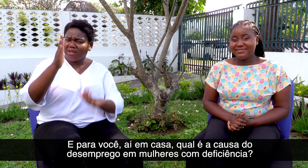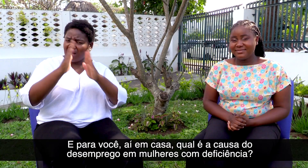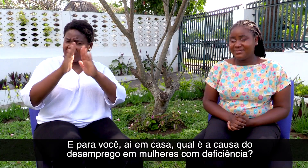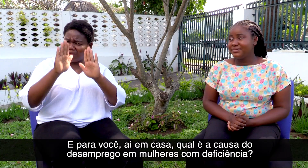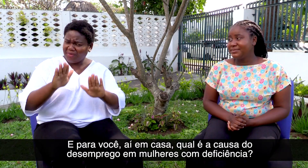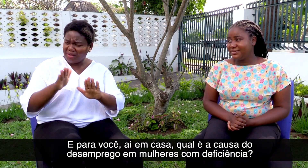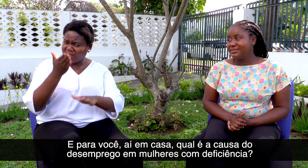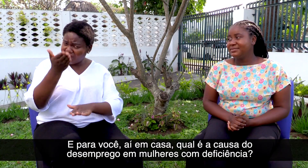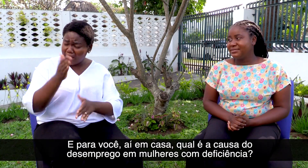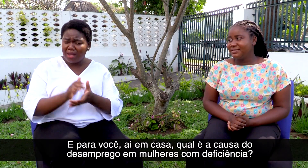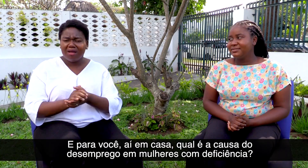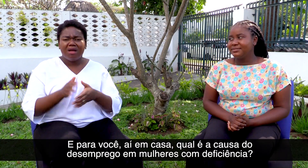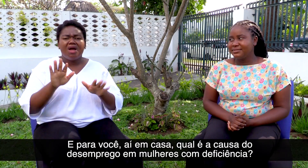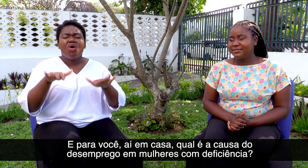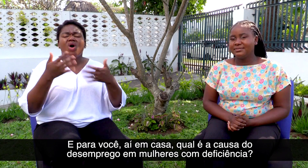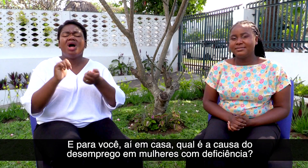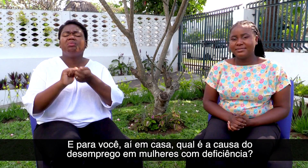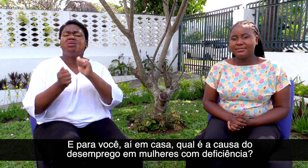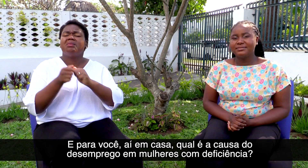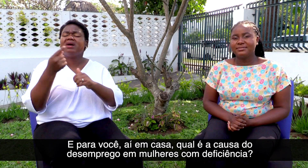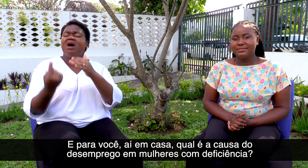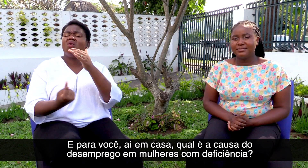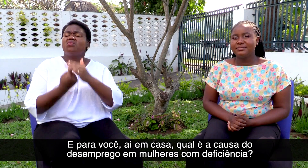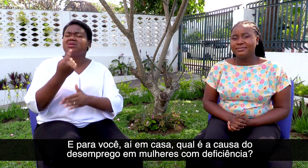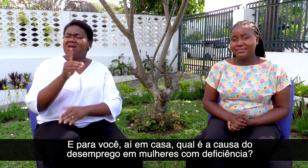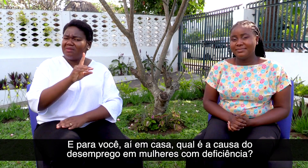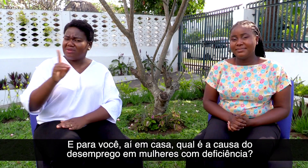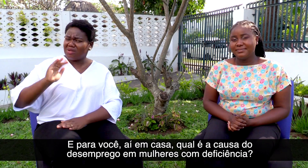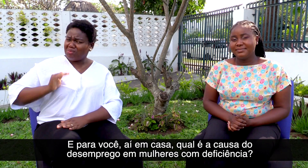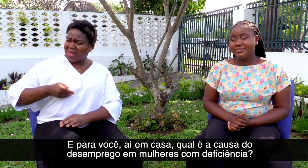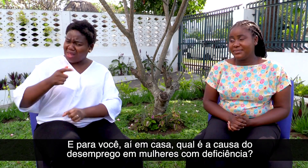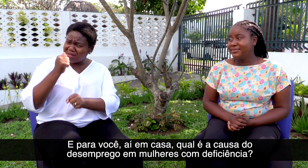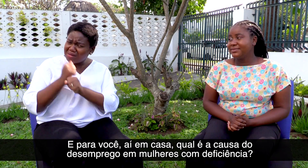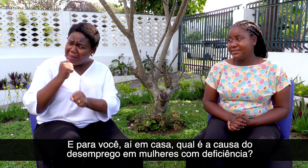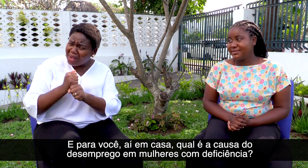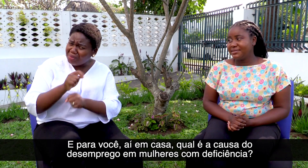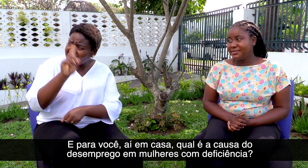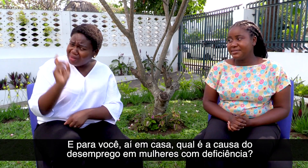E para você aí em casa, qual é a causa do desemprego em mulheres com deficiência?